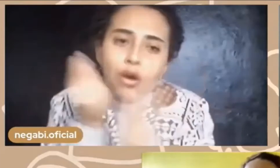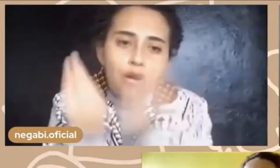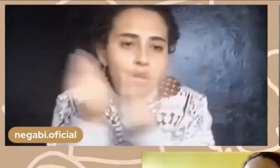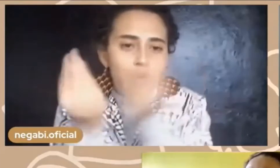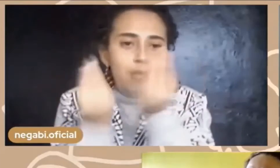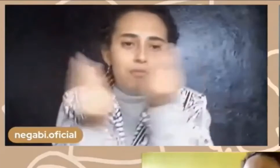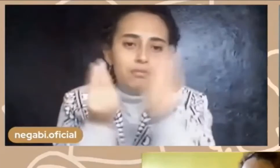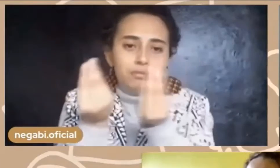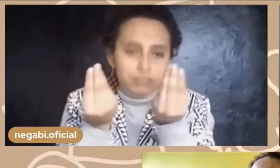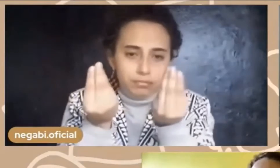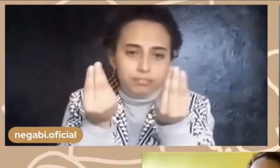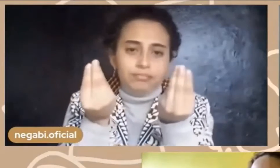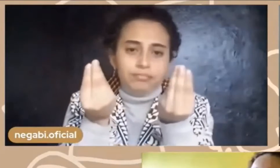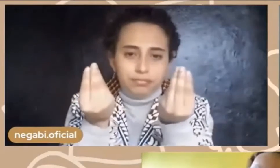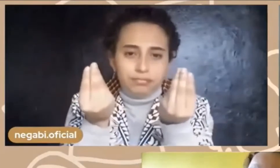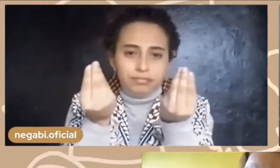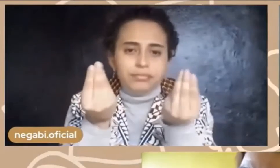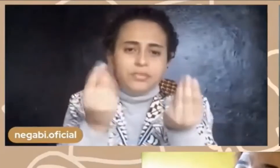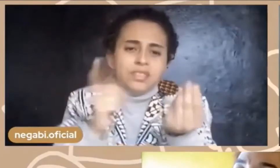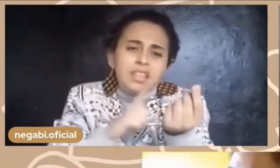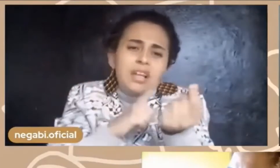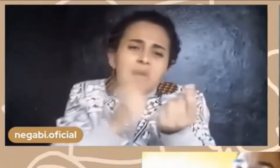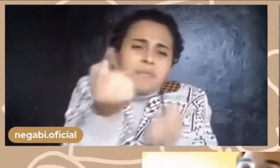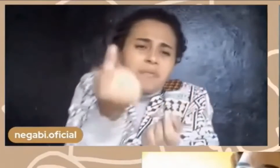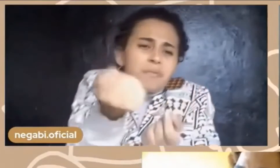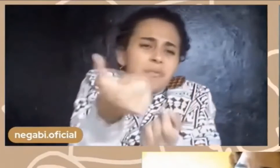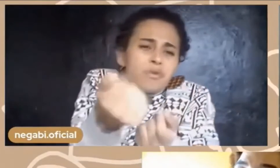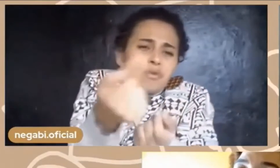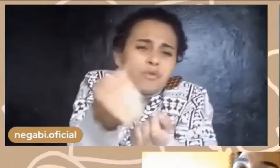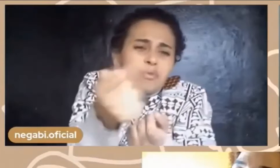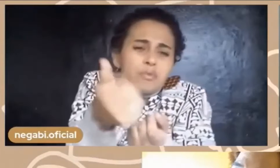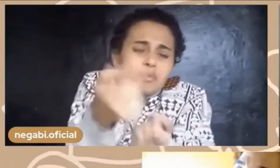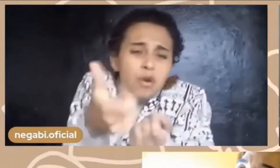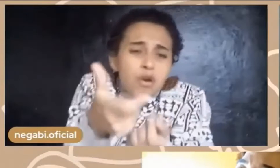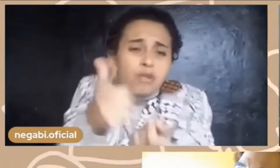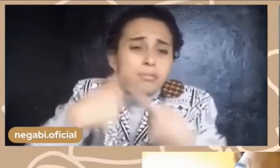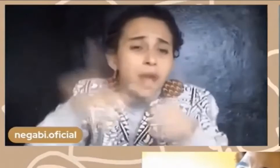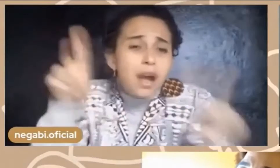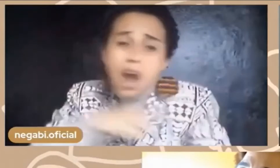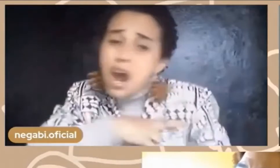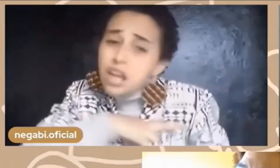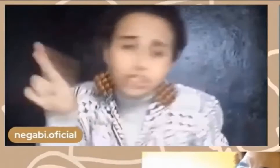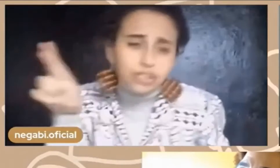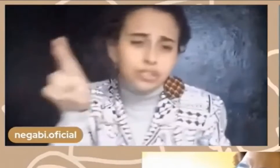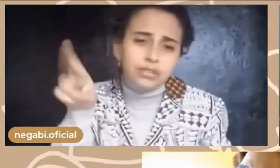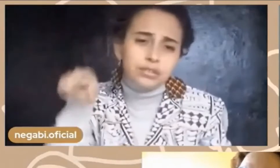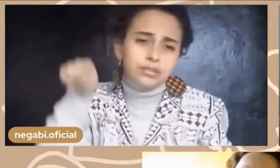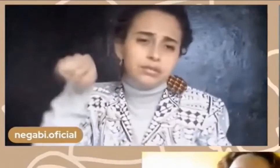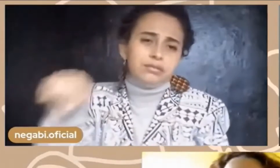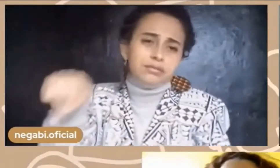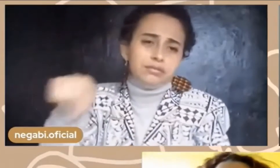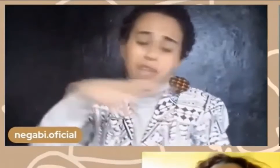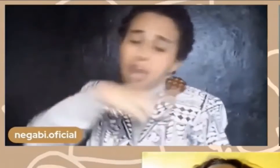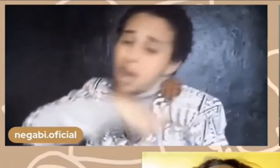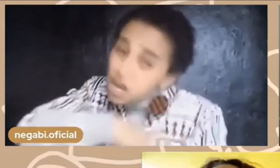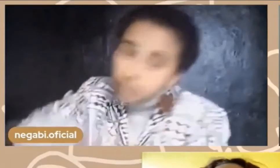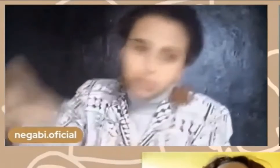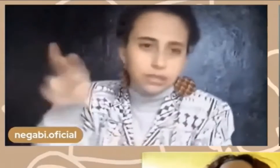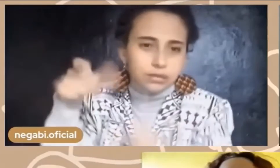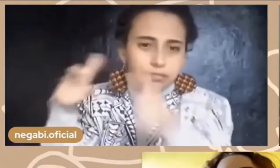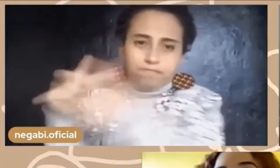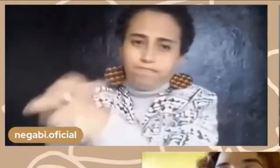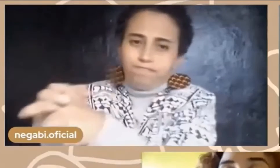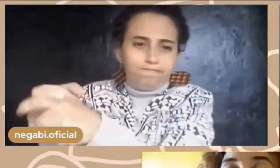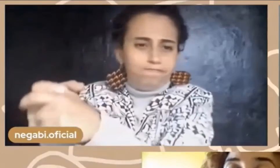Santa Catarina Mas não tem. tinha Mas nenhuma tem. intérprete Tem mulher que sim. aceitasse. Tem. Tem sim. Pouquíssimas, poucas,